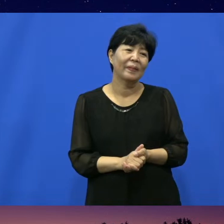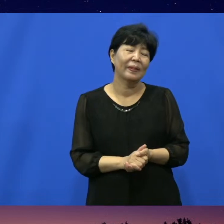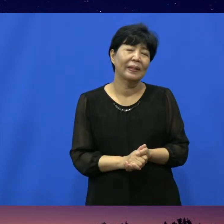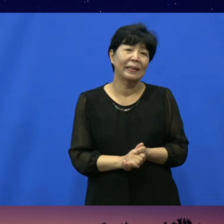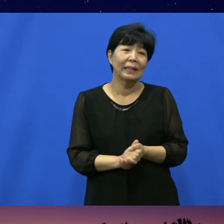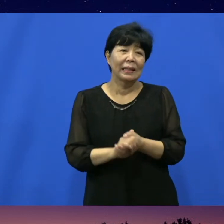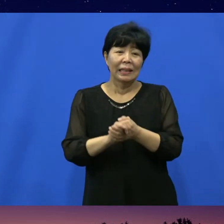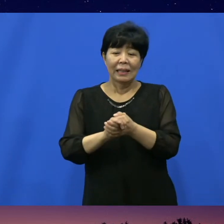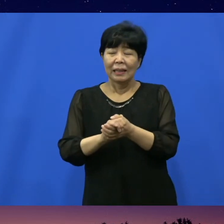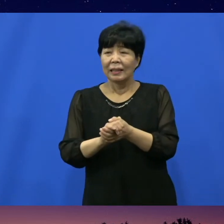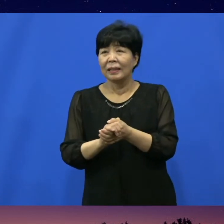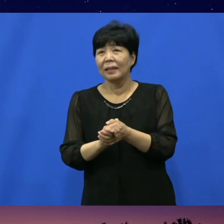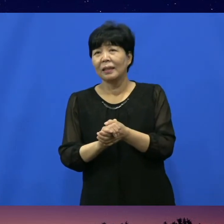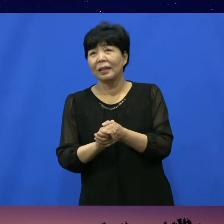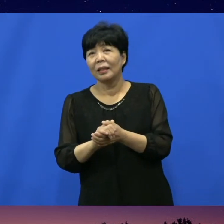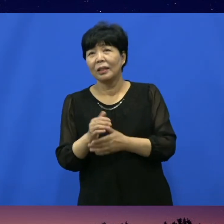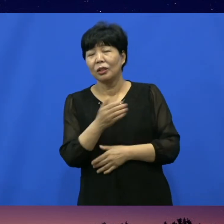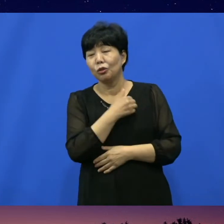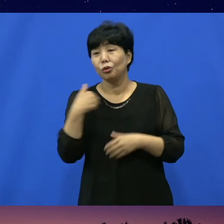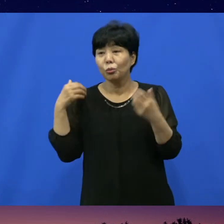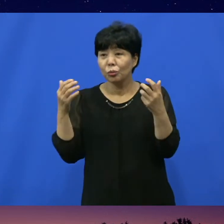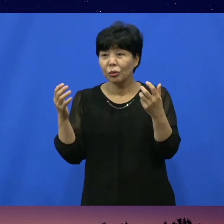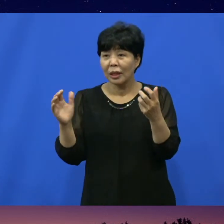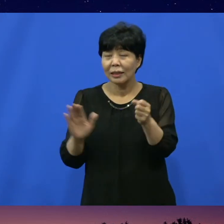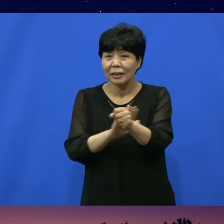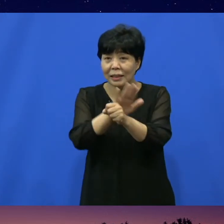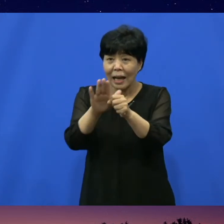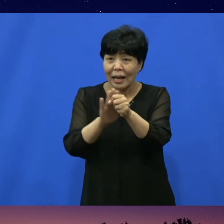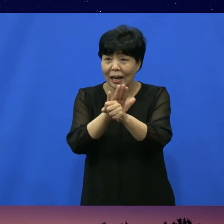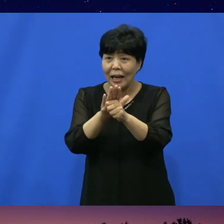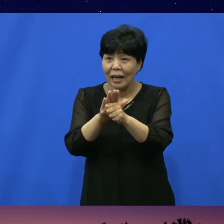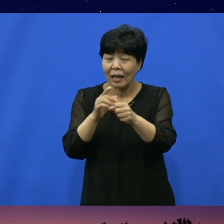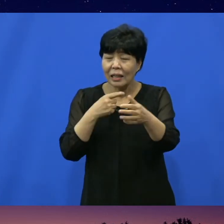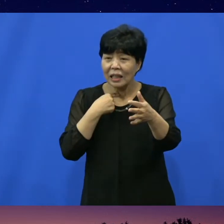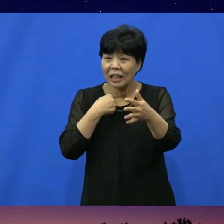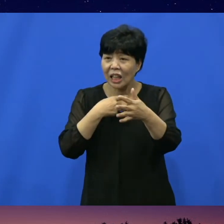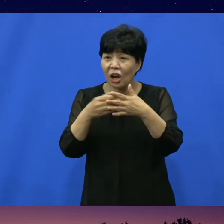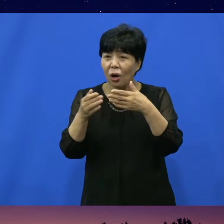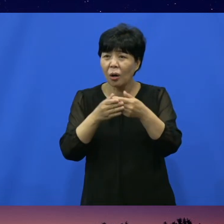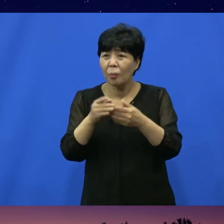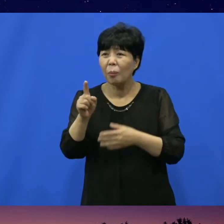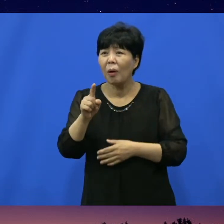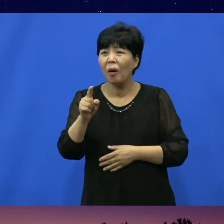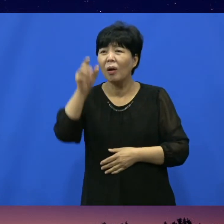이 사랑을 어디에서 경험할 수 있는지 아세요, 여러분? 바로 십자가예요.